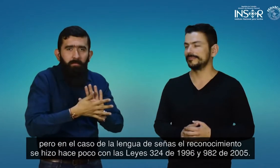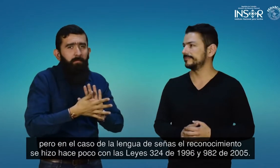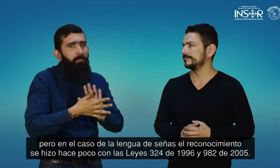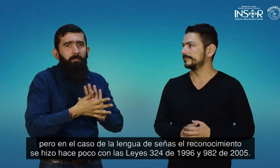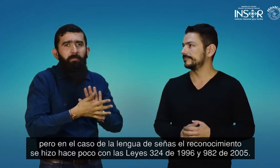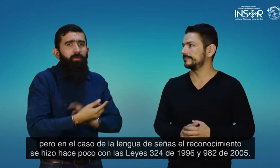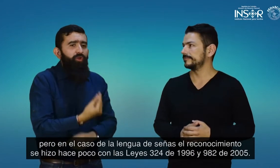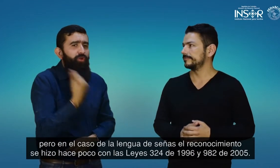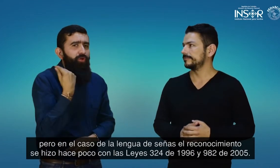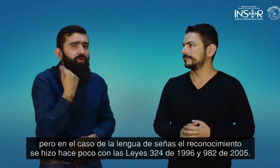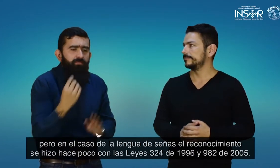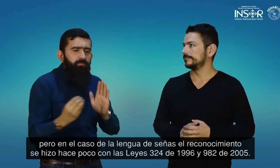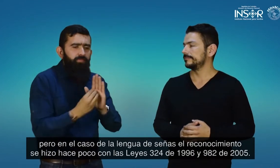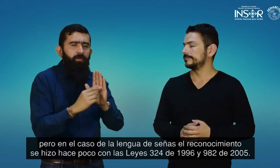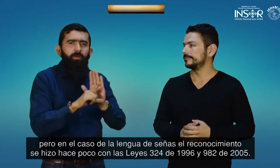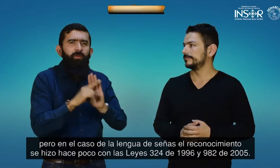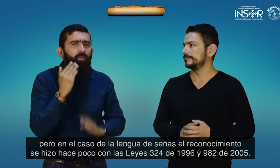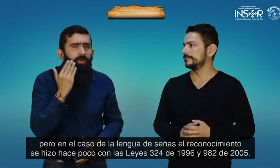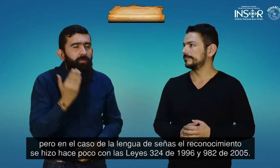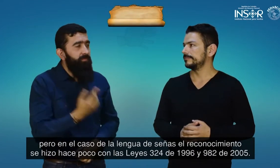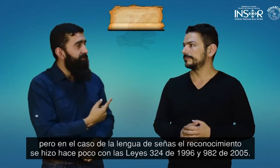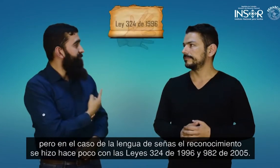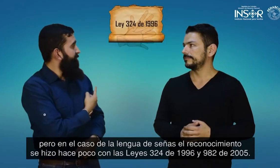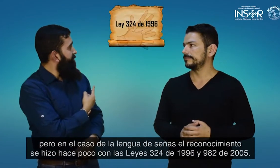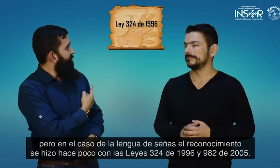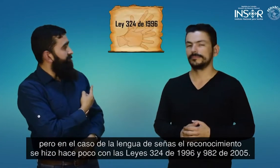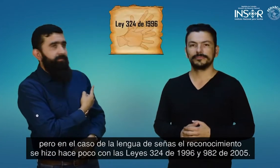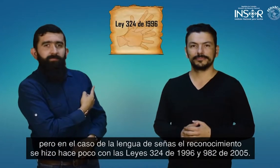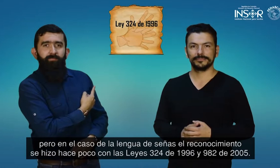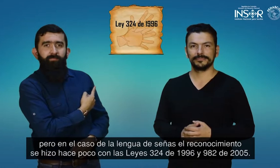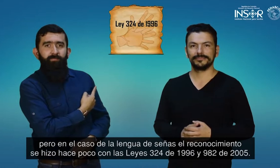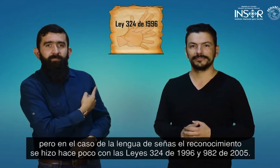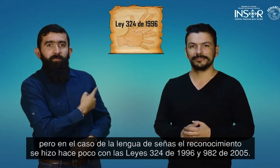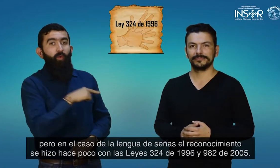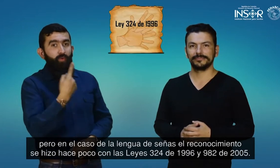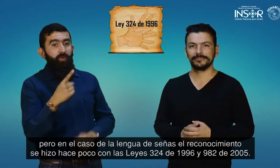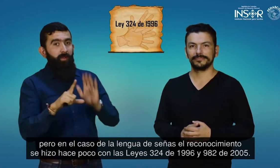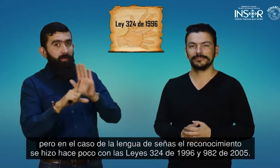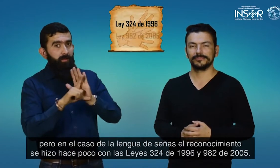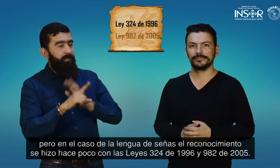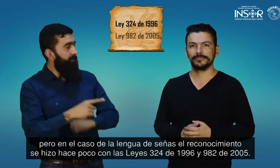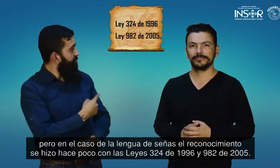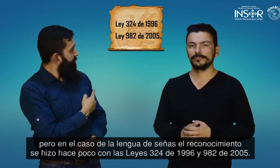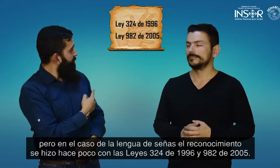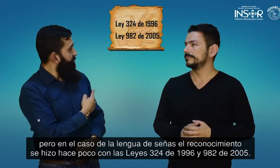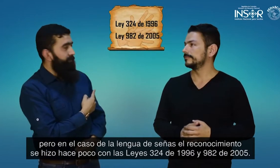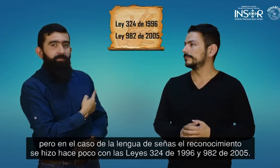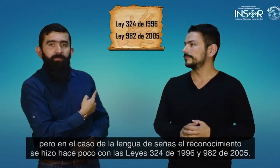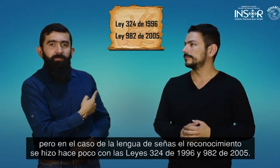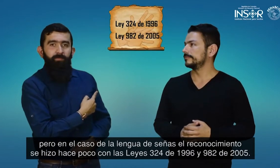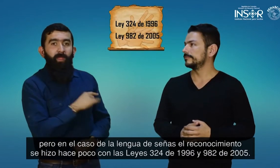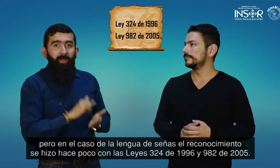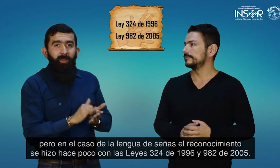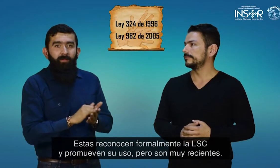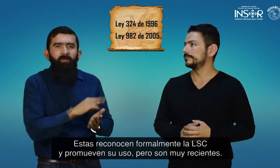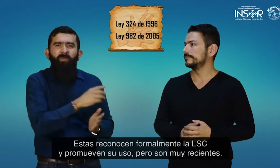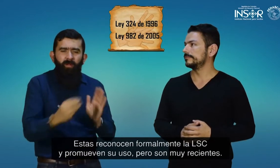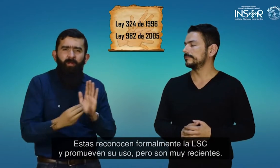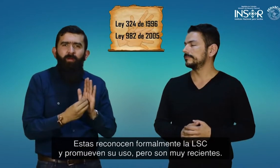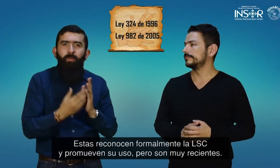Pero en el caso de la lengua de señas, el reconocimiento se hizo hace poco con las leyes 324 de 1996 y 982 de